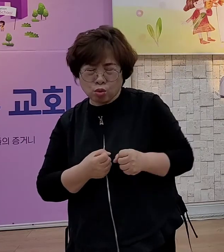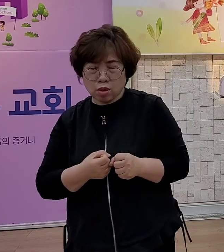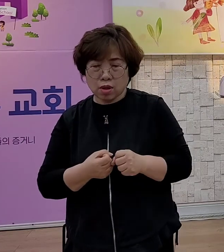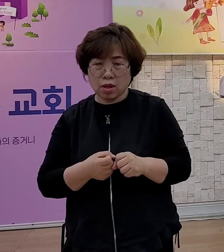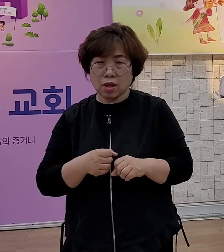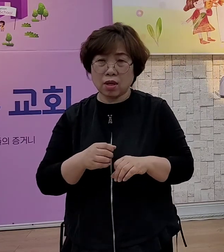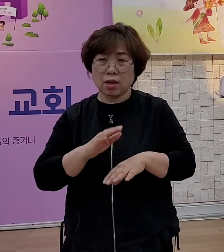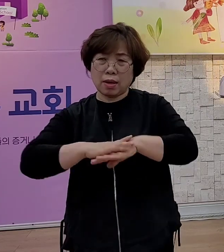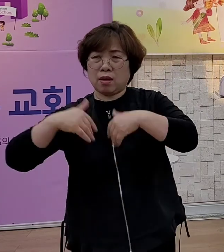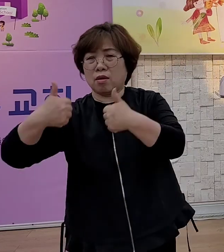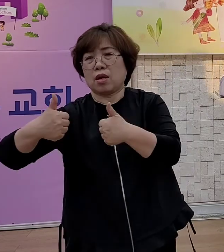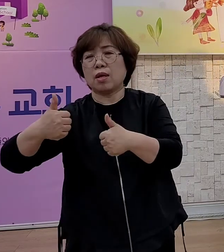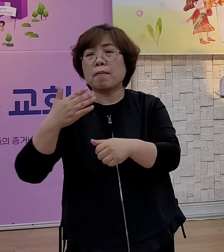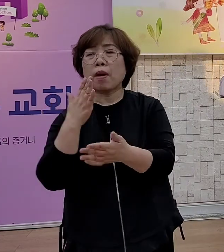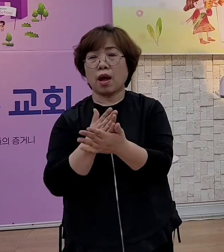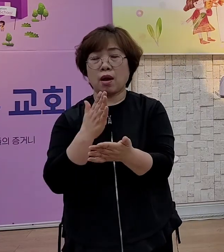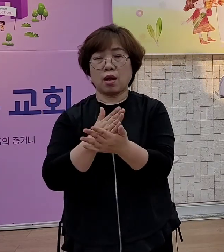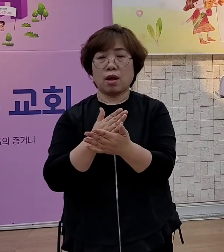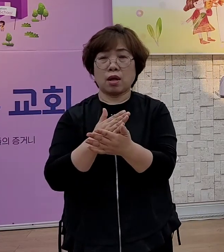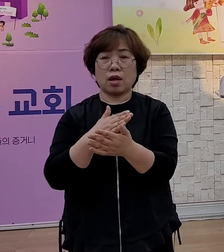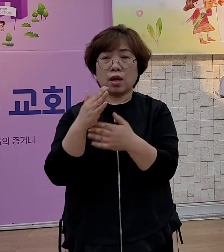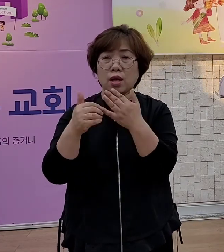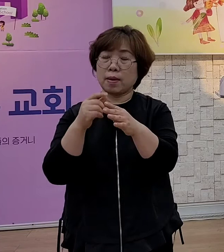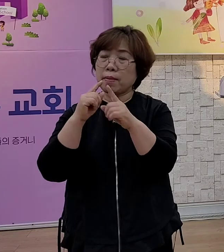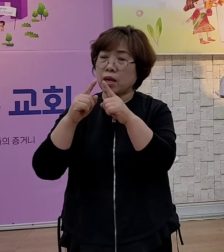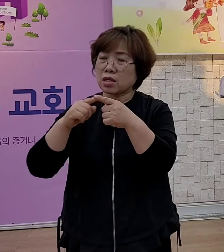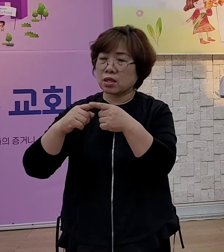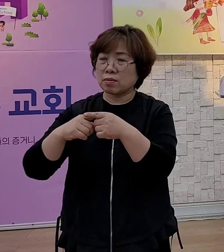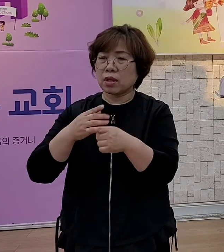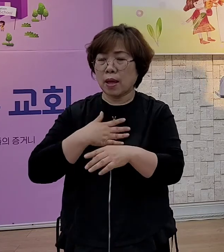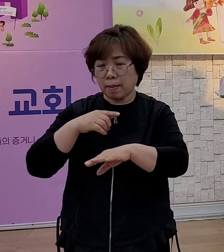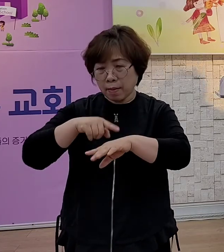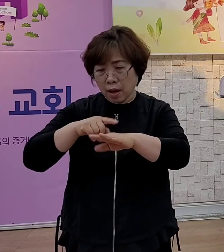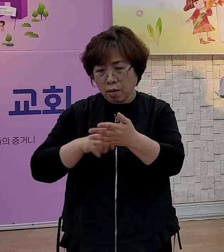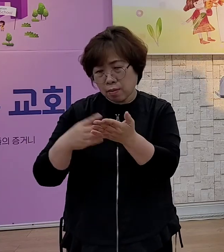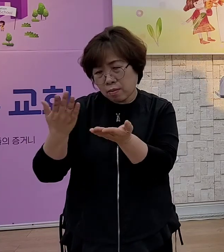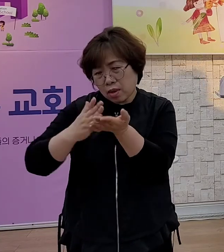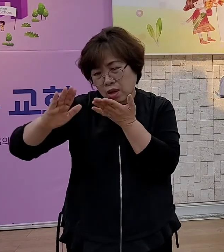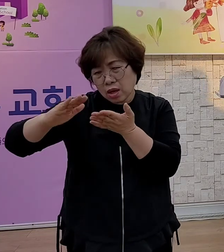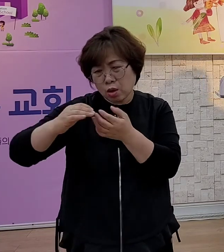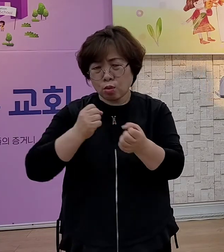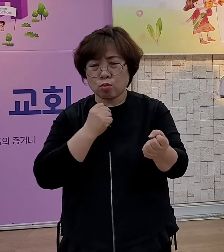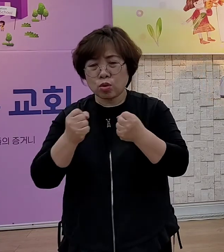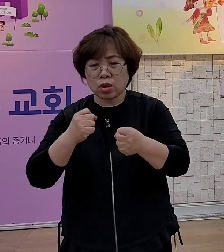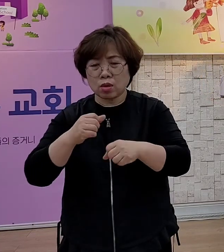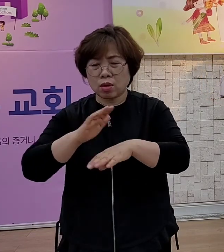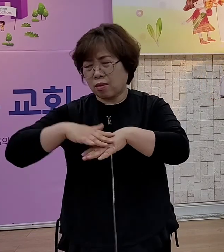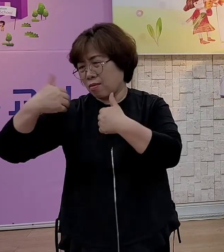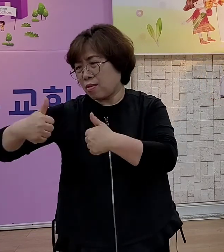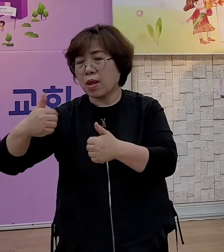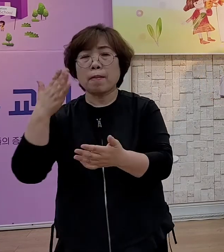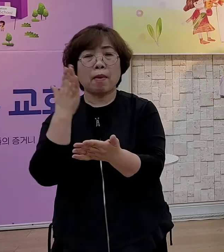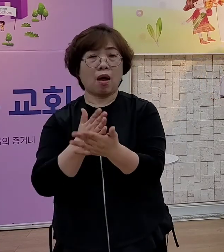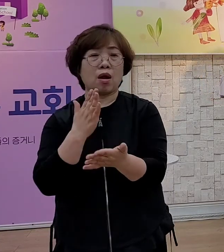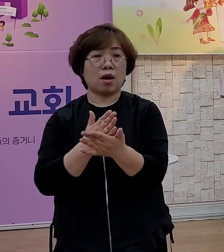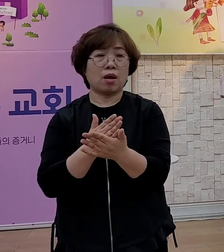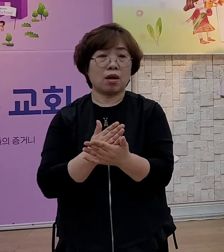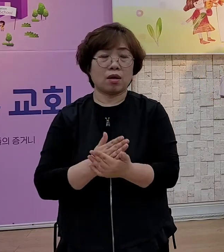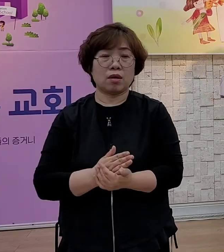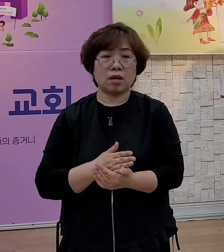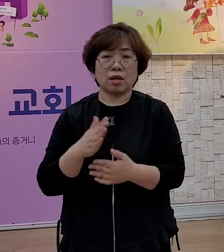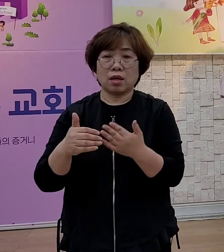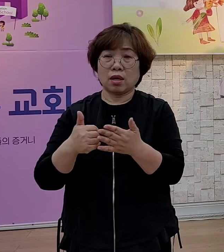반격합니다. 요나처럼 내가 죽기까지 성내는 것이 옳으니이다 이랬다 했잖아요. 이 하나님 앞에 반항하고